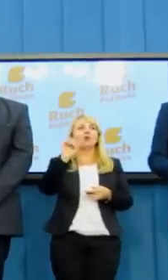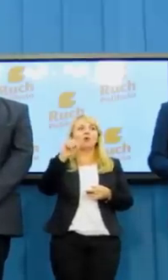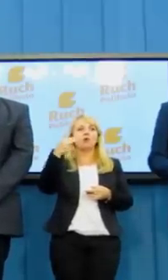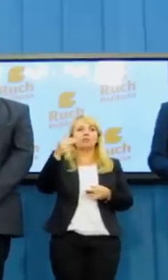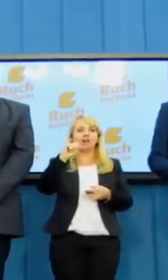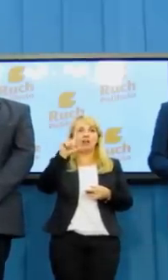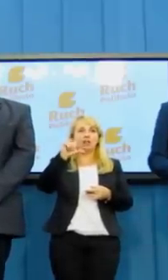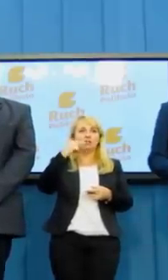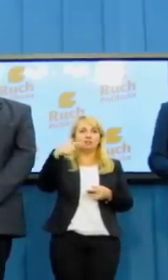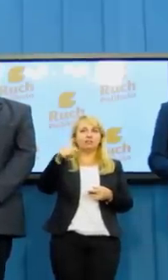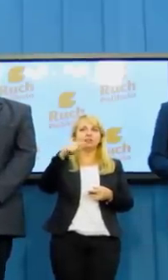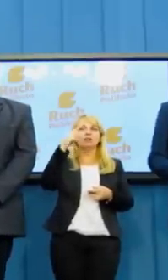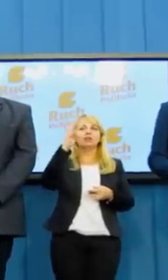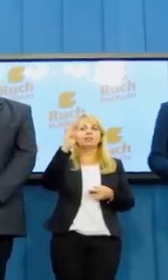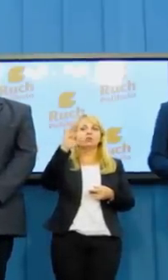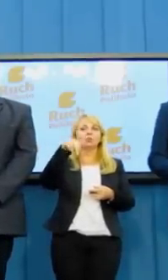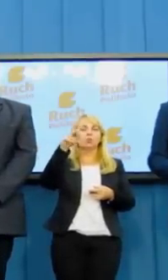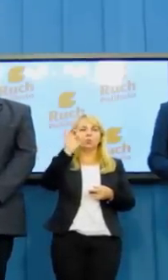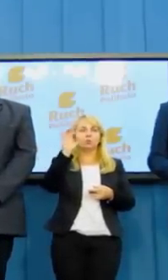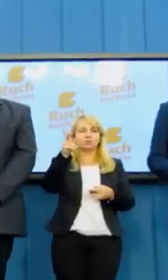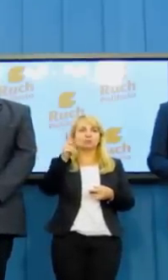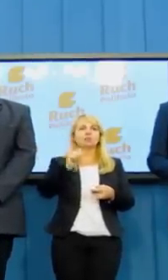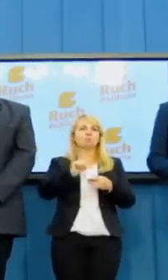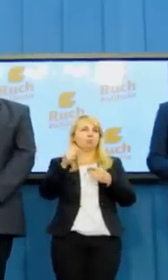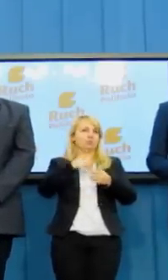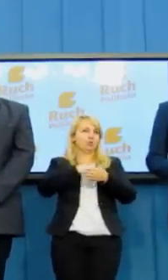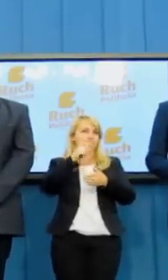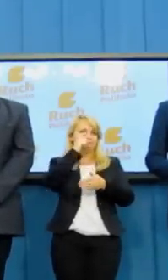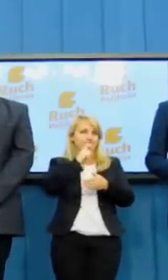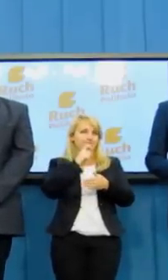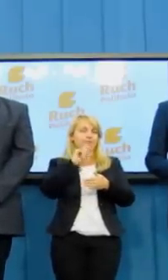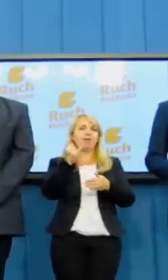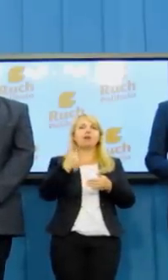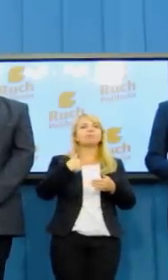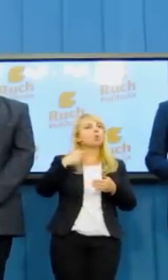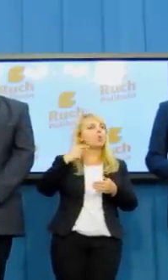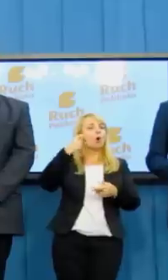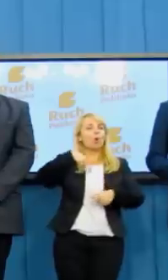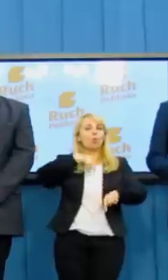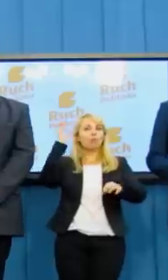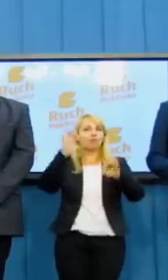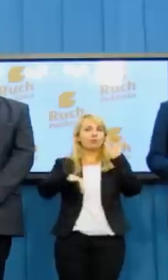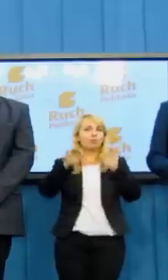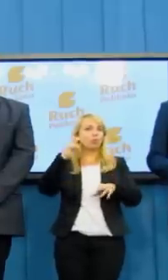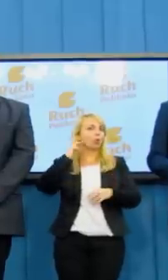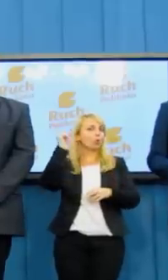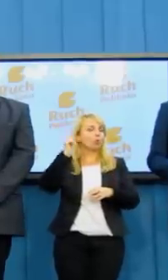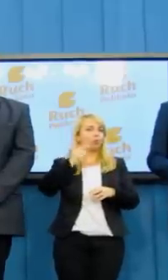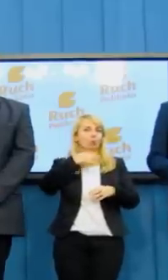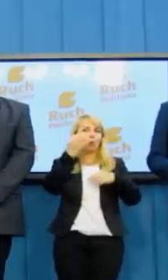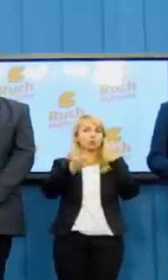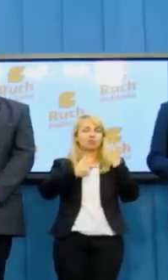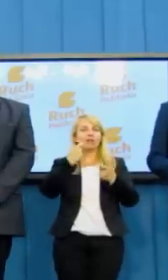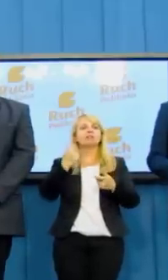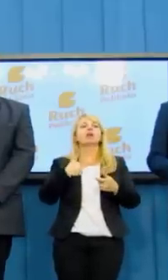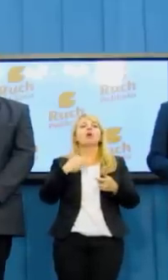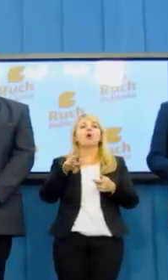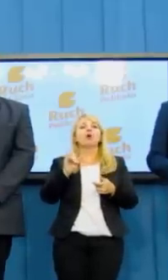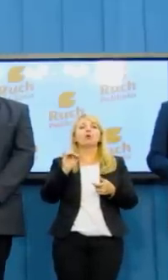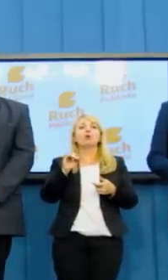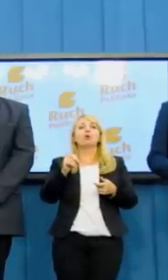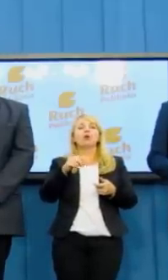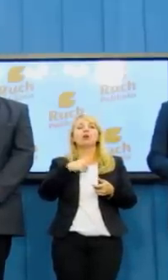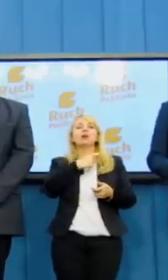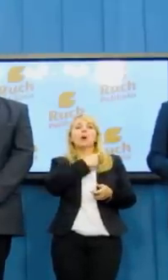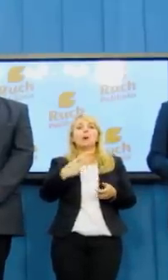było głosowanie nad naszym projektem ustawy o finansowaniu partii politycznych, pan premier Donald Tusk wyjął kartę